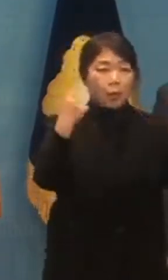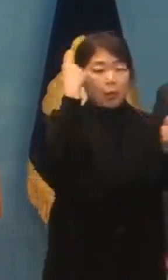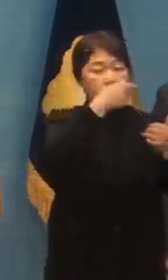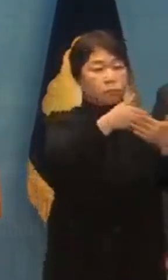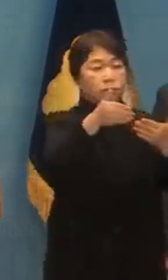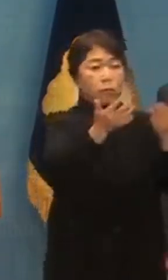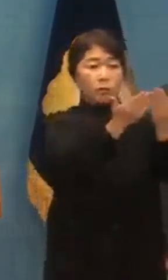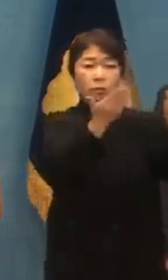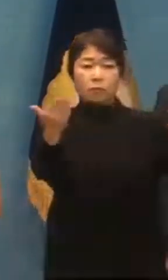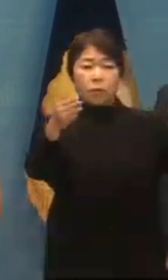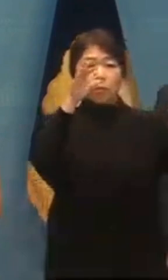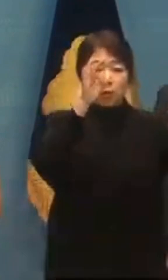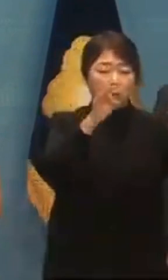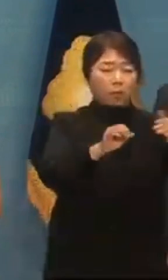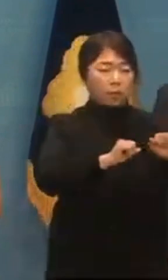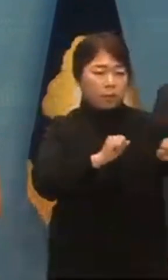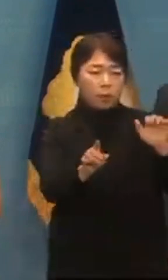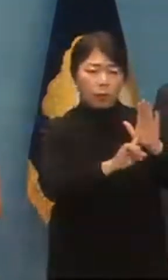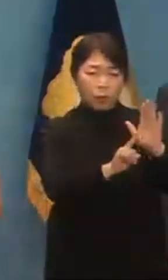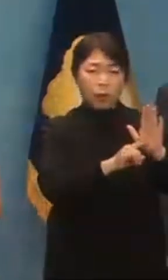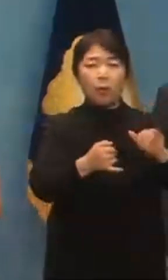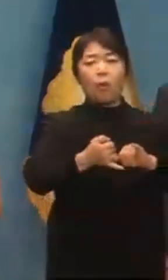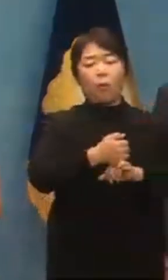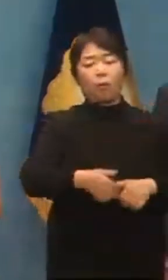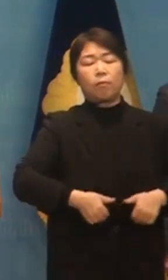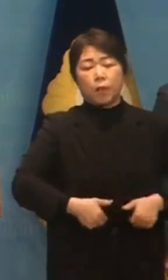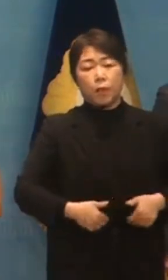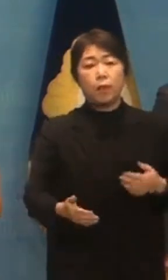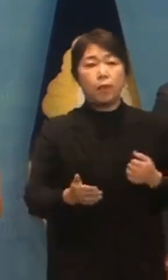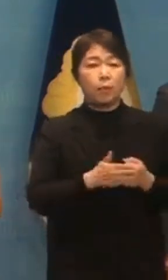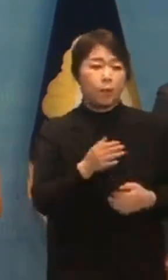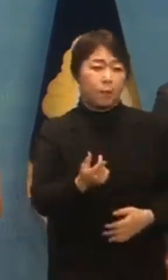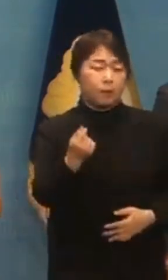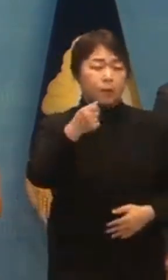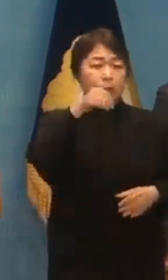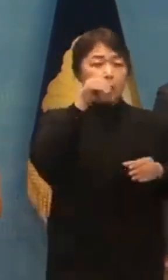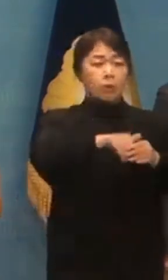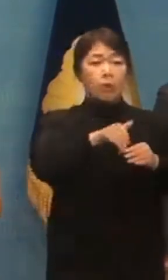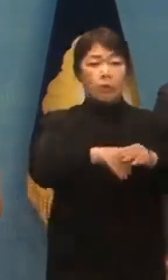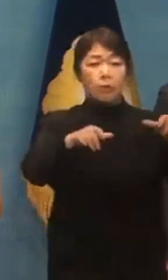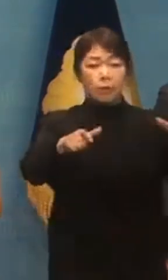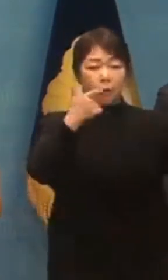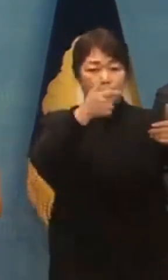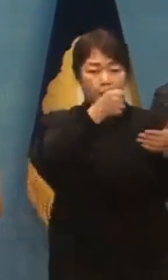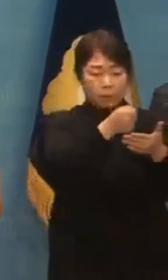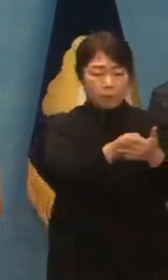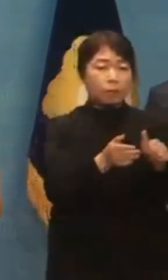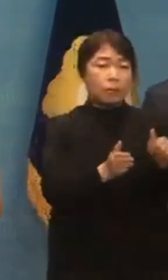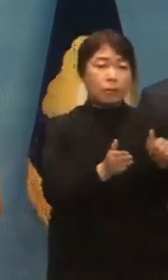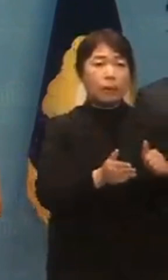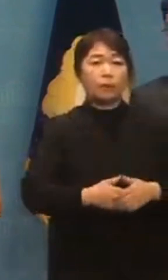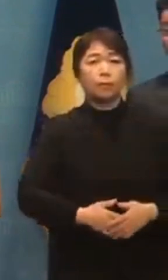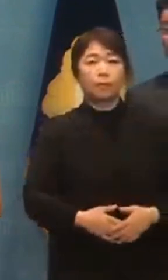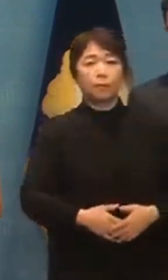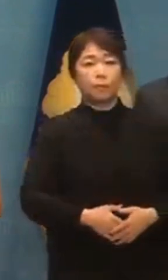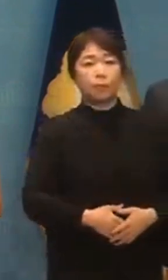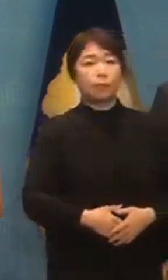입후보자들의 선거 활동을 위해서도 반드시 필요합니다. 조속한 선거구 획정을 촉구합니다.